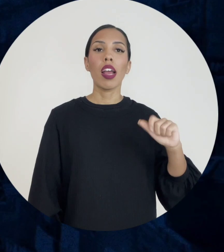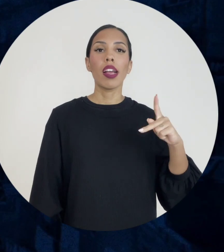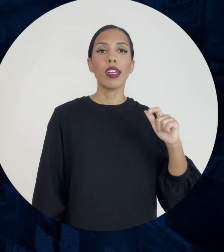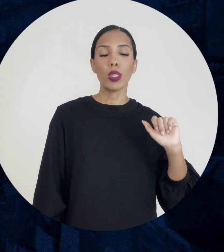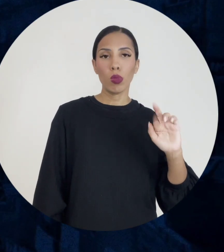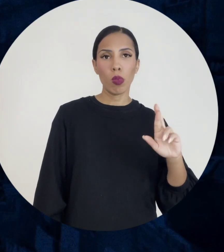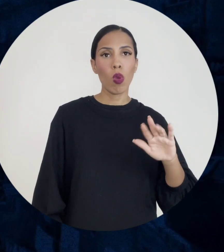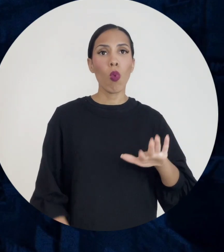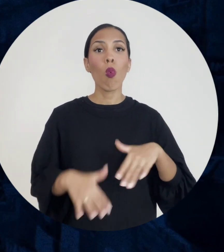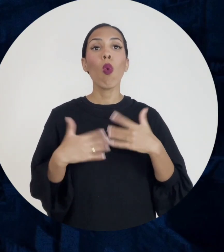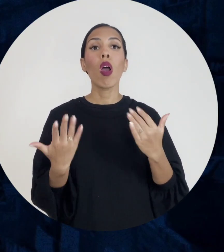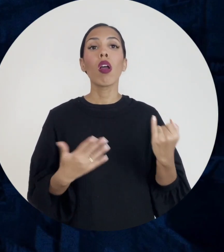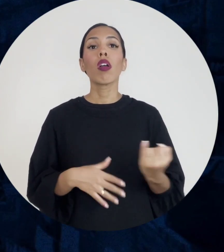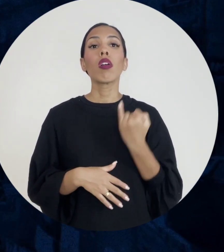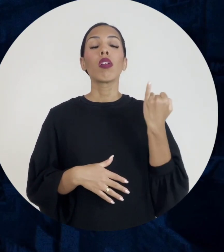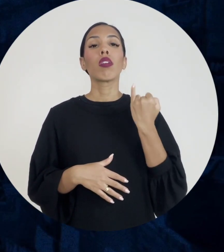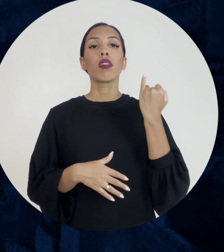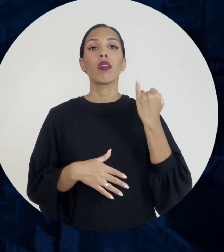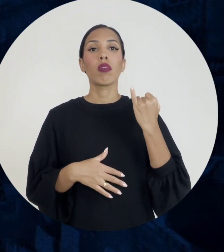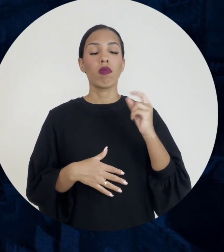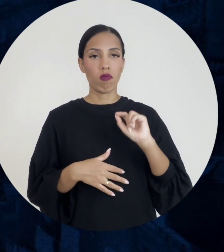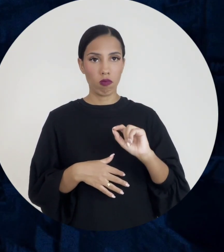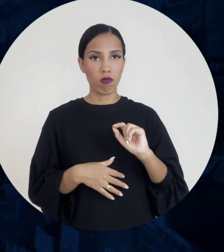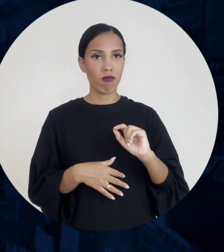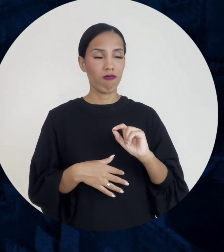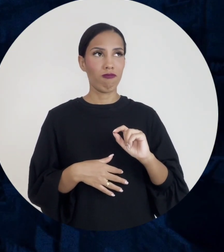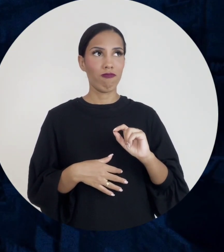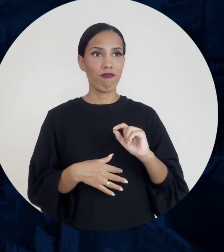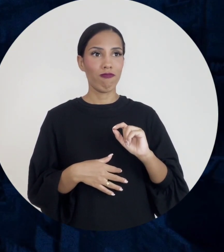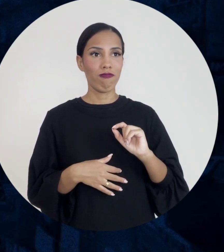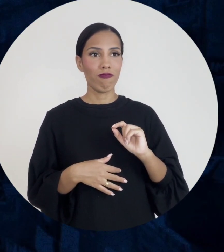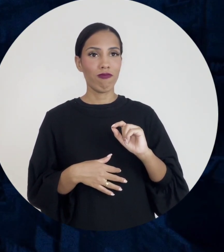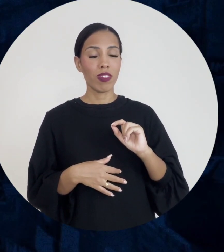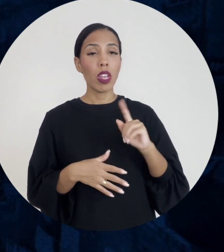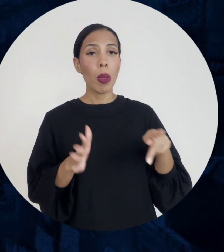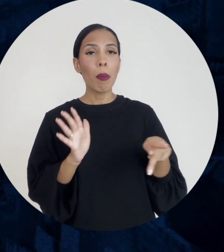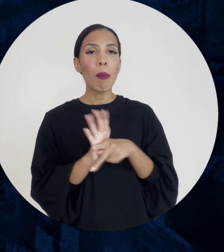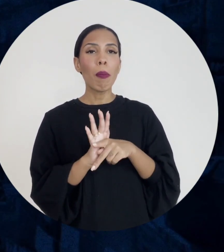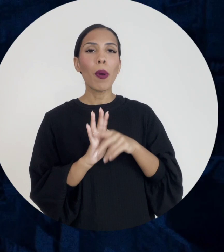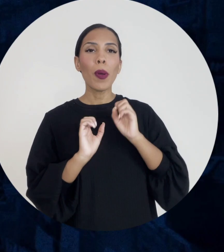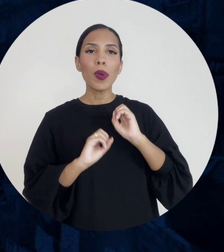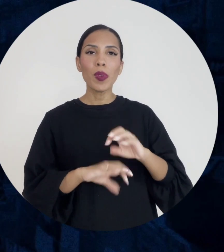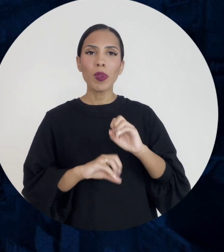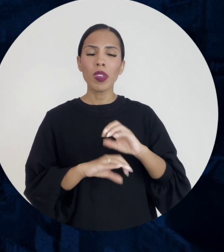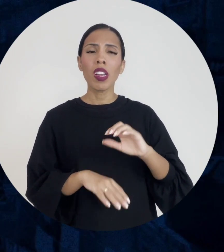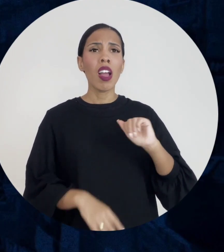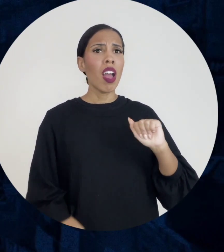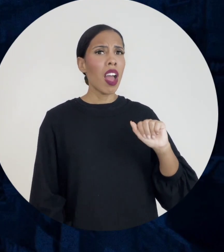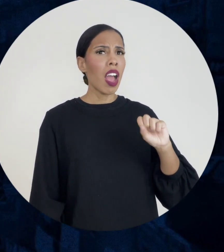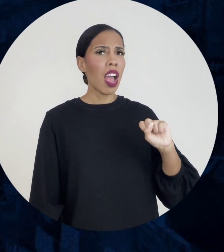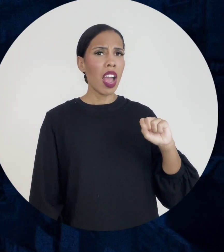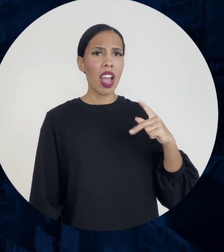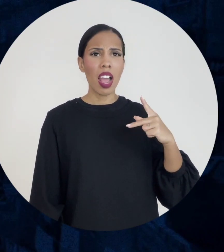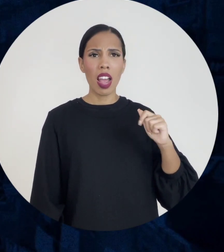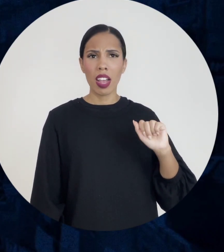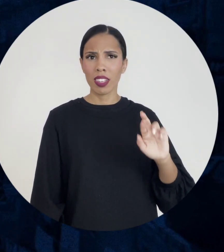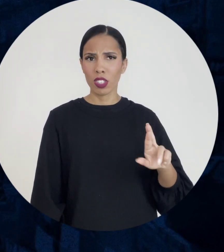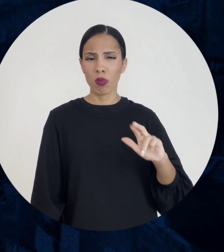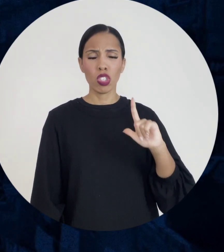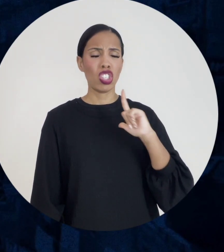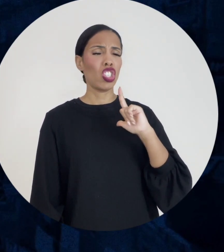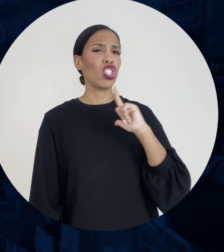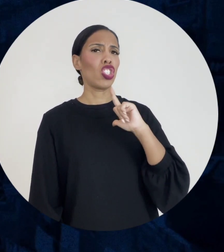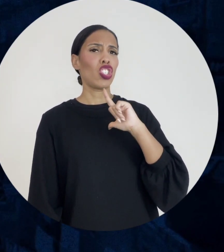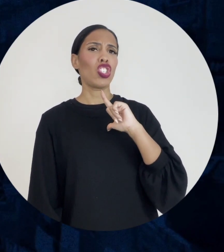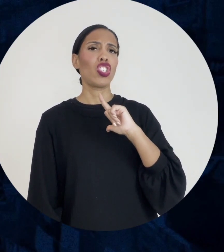ela tinha de trabalho paralelo? Porque acho que era um centro de formação, né? A ASPA ela tinha